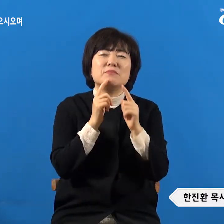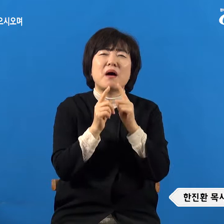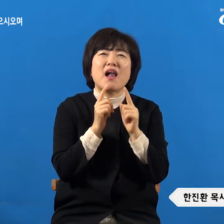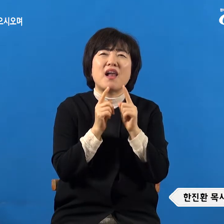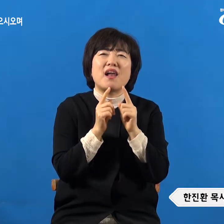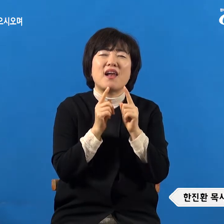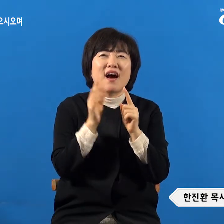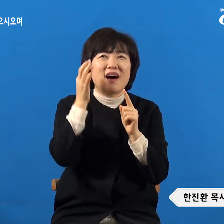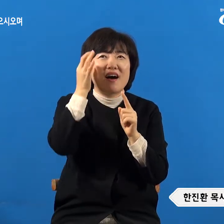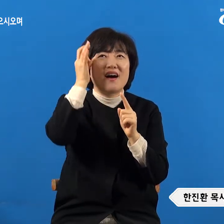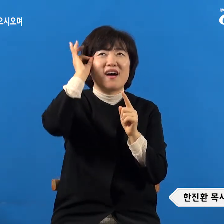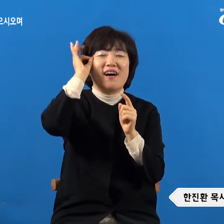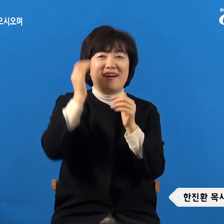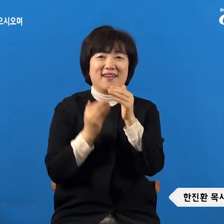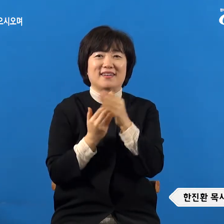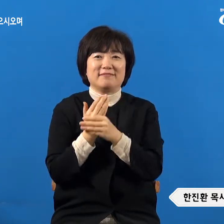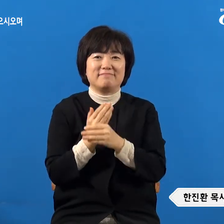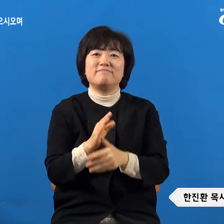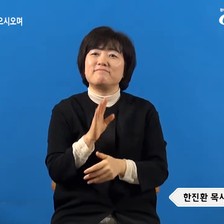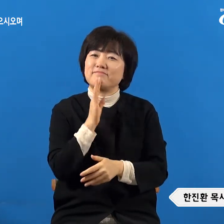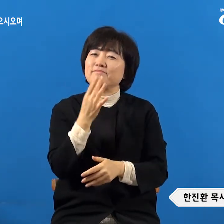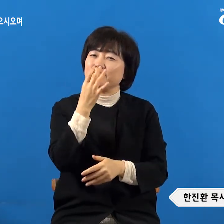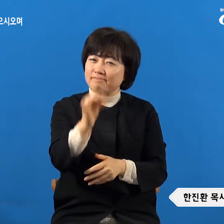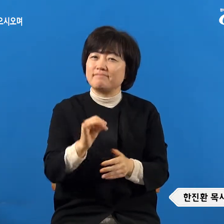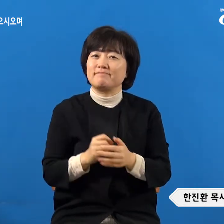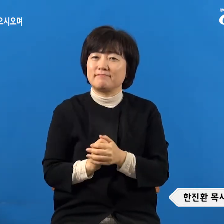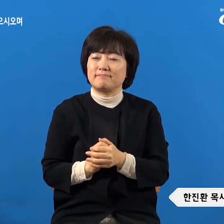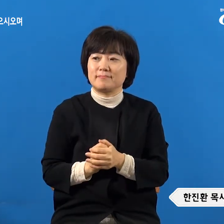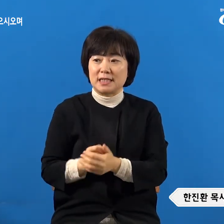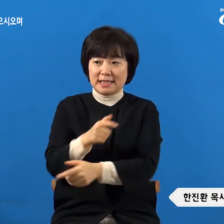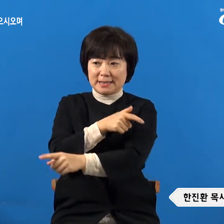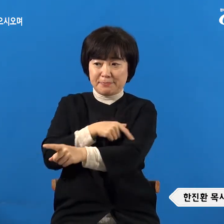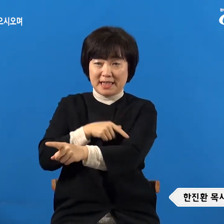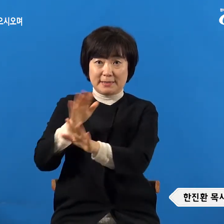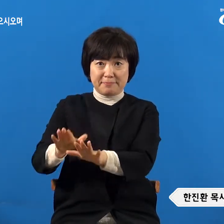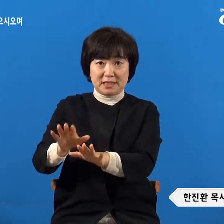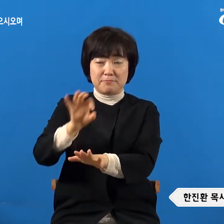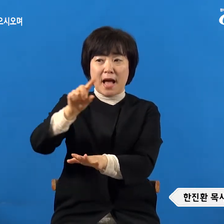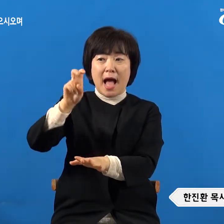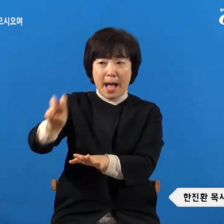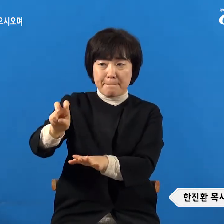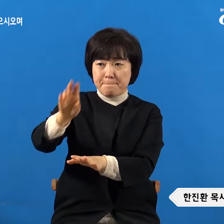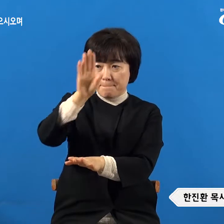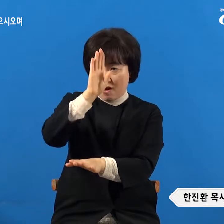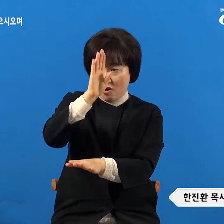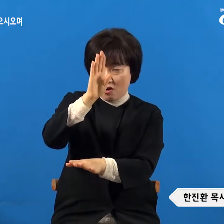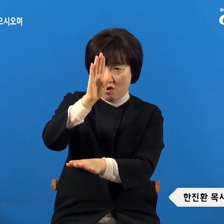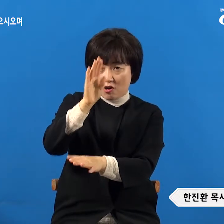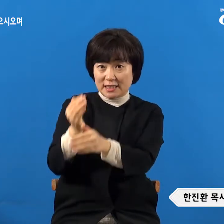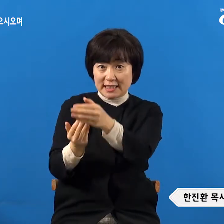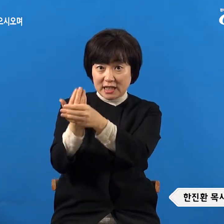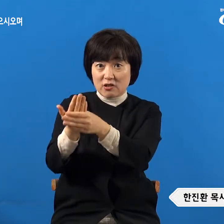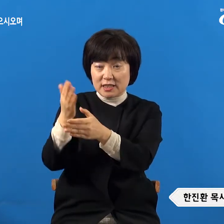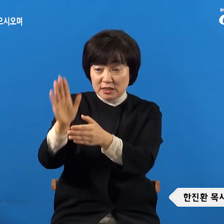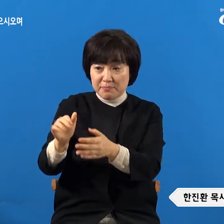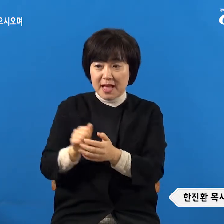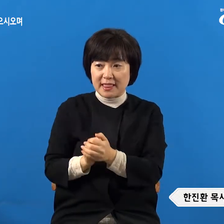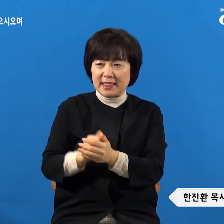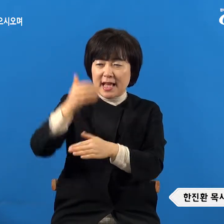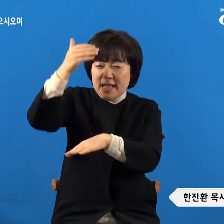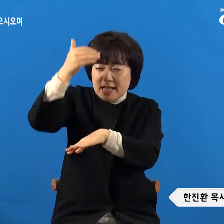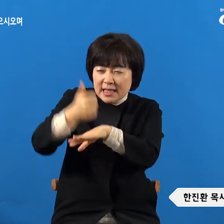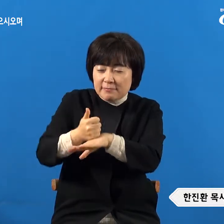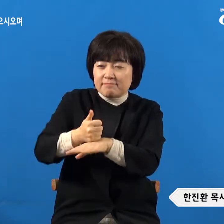말씀이 불현듯이 떠오르면서 그래, 집사님도 비록 암 선고를 받았지만은 그러나